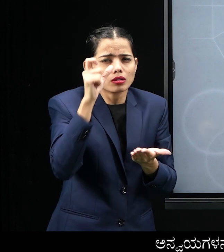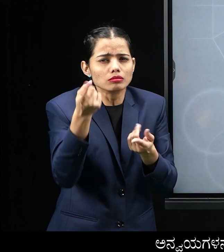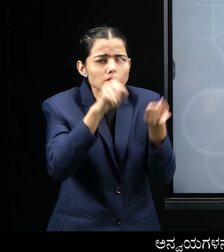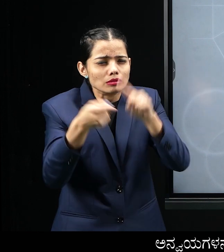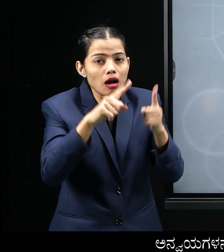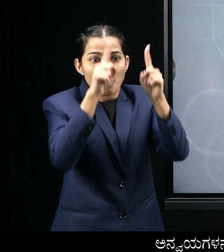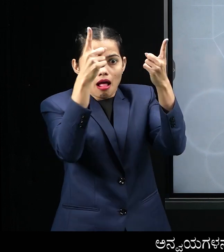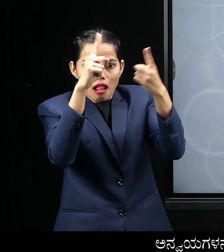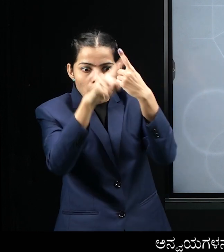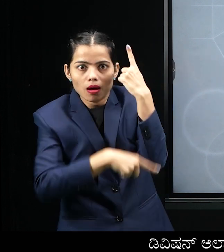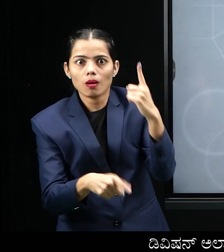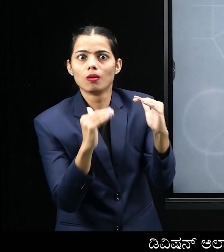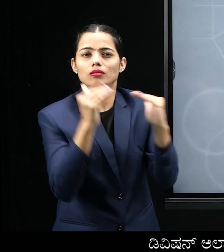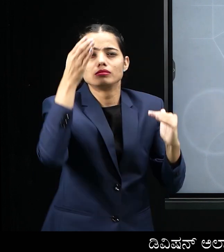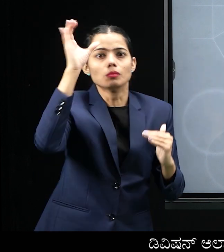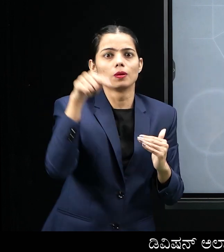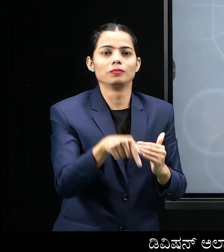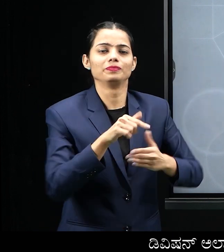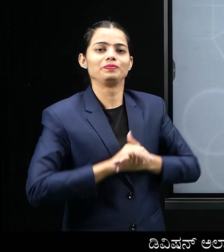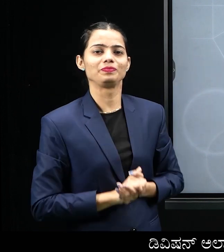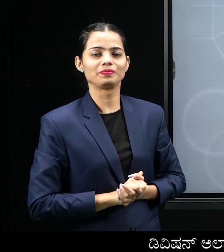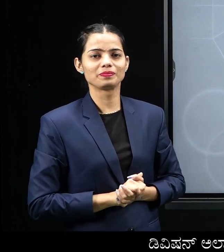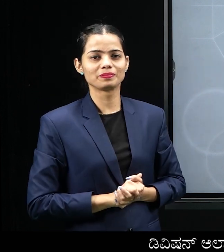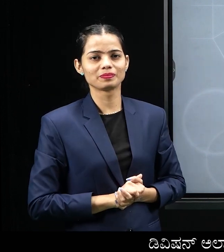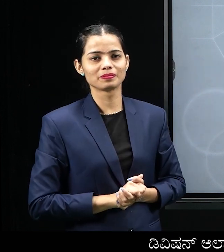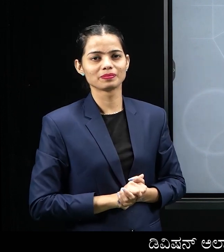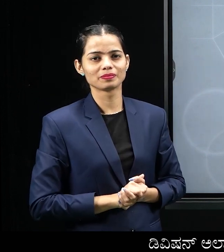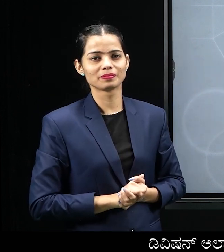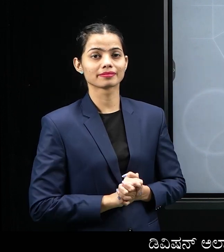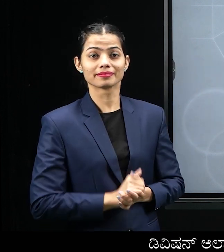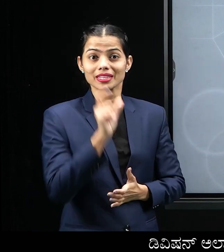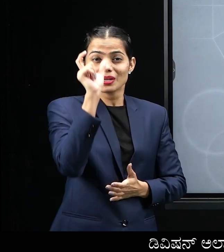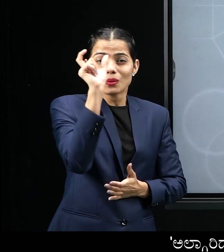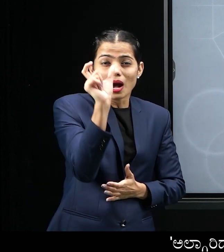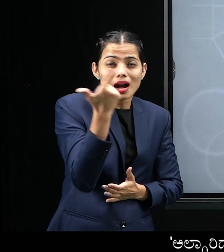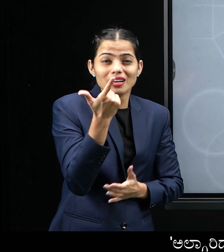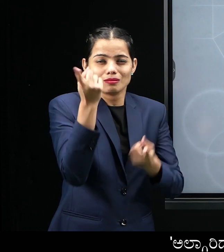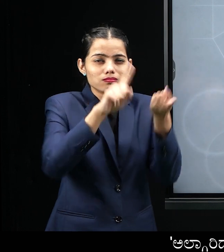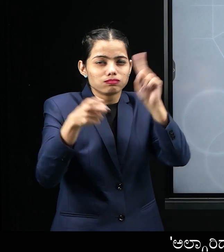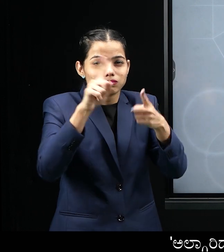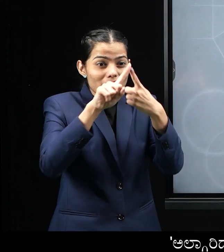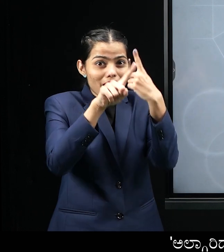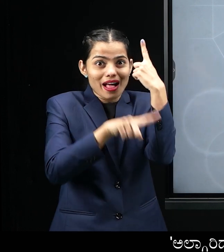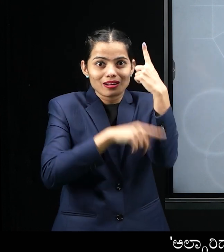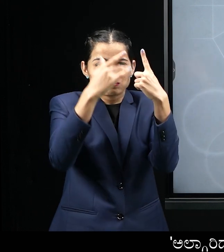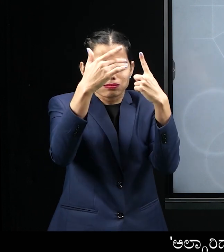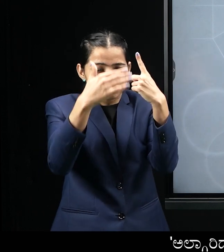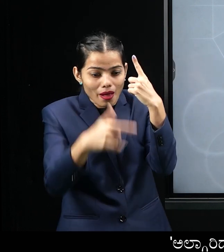ಯೂಕ್ಲಿಡ್ ಡಿವಿಷನ್ ಅಲ್ಗಾರಿದಮ್ ಪರಿಕಲ್ಪನೆಯನ್ನು ಅಧ್ಯಯನ ಮಾಡುತ್ತೇವೆ. ಅಲ್ಗಾರಿದಮ್ ಎಂಬ ಪದವು 9ನೇ